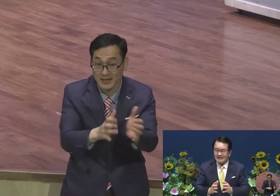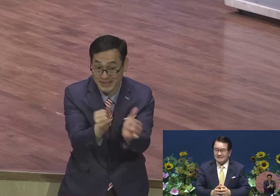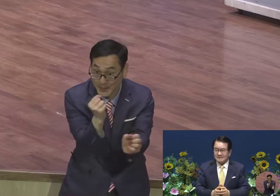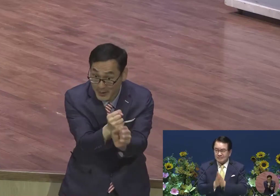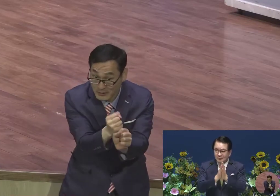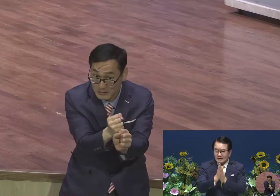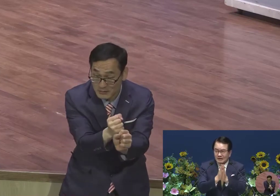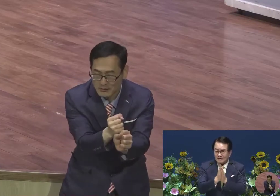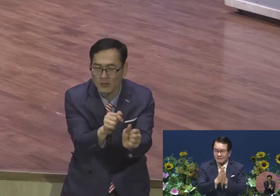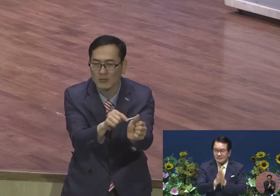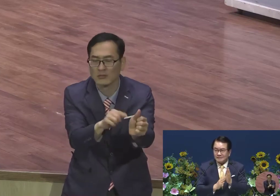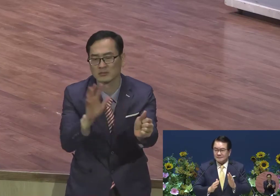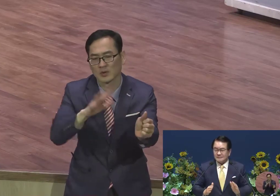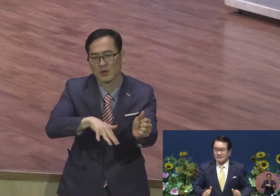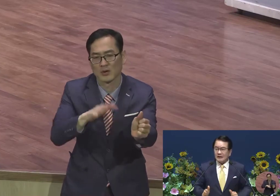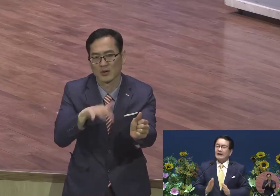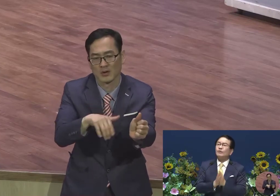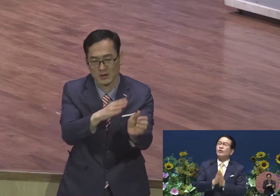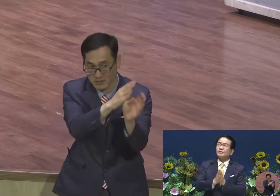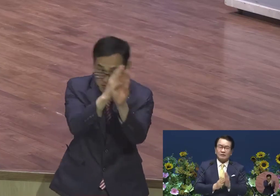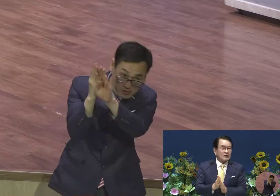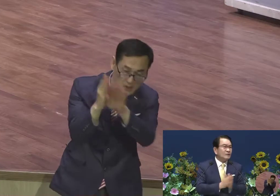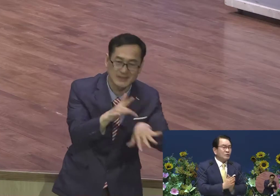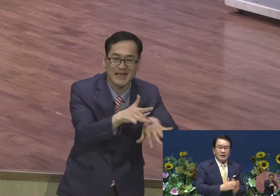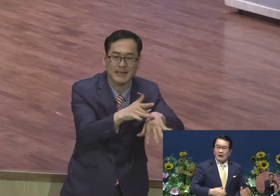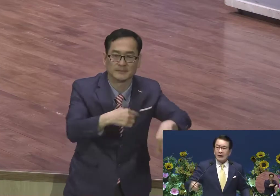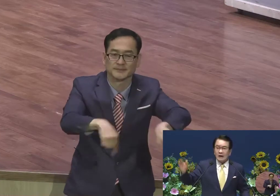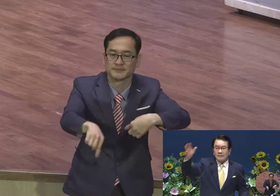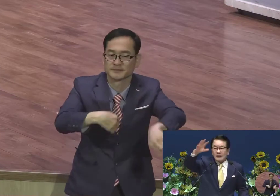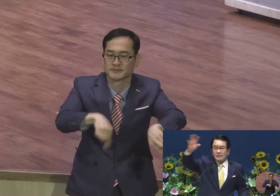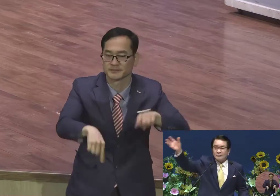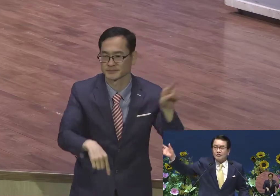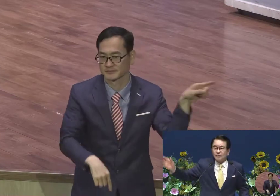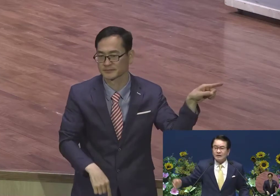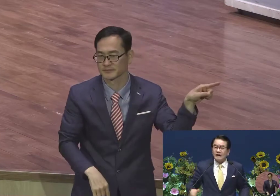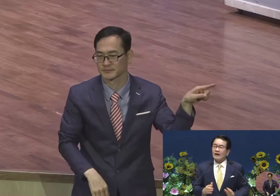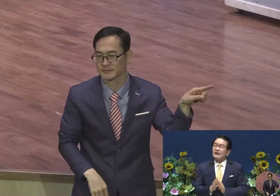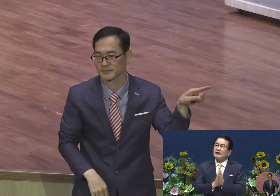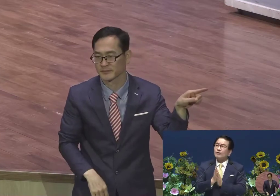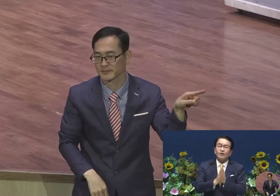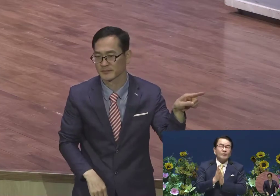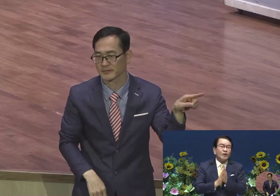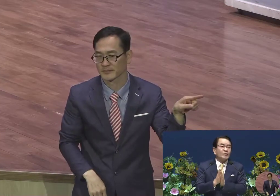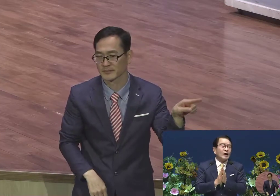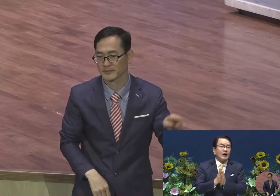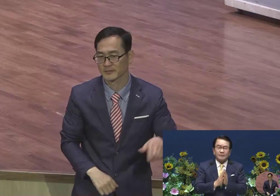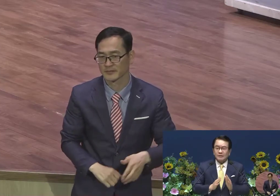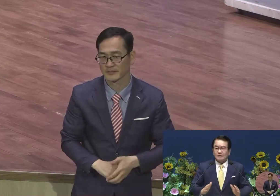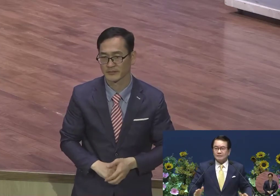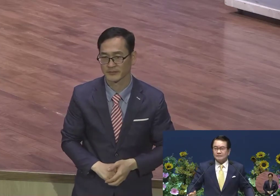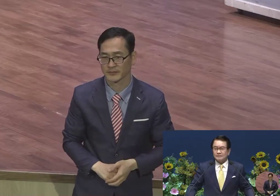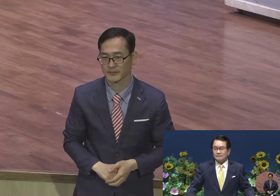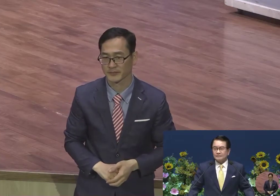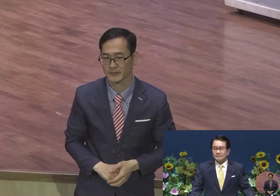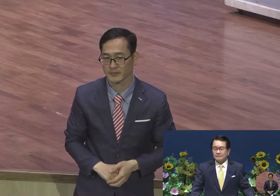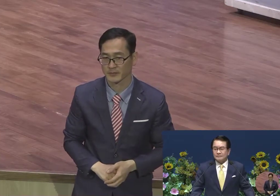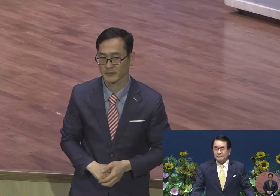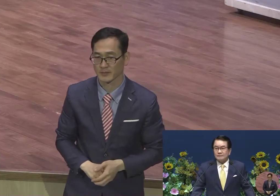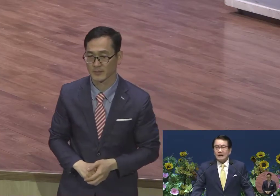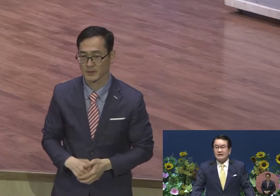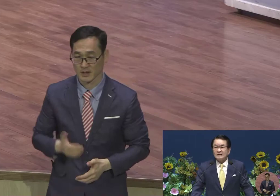저러게 복 달라고 빌고 해보고 빌고 달보고 하나님 만든 피조물인데 그거 보고 빡 빌고